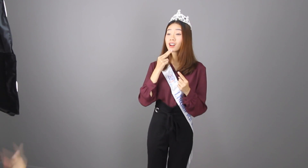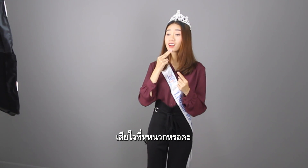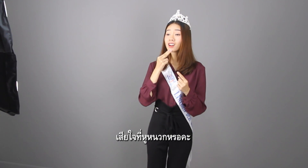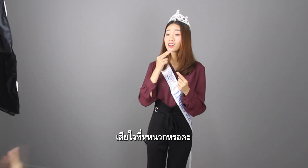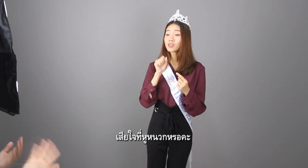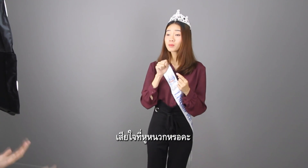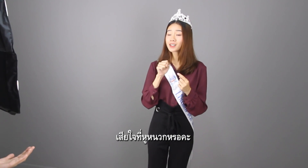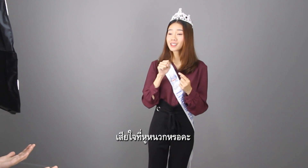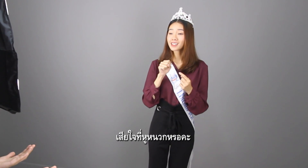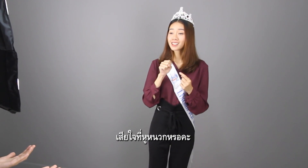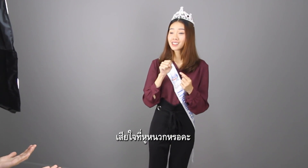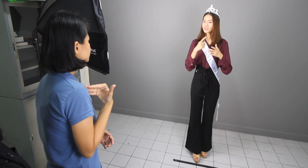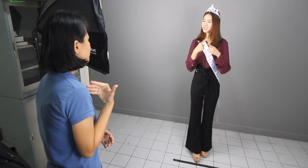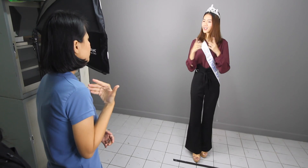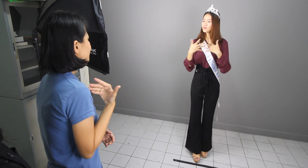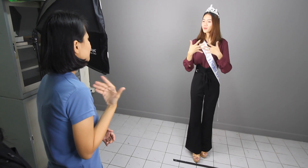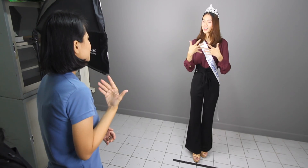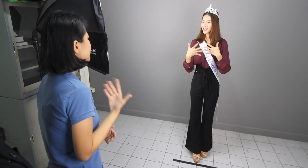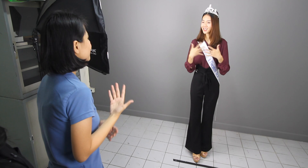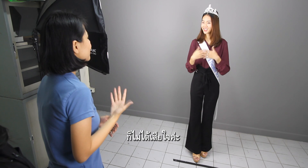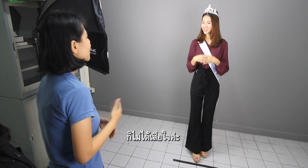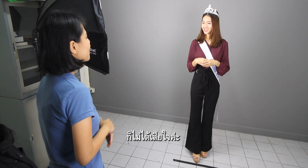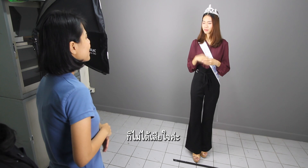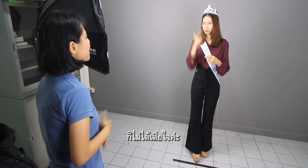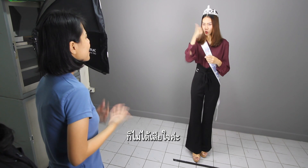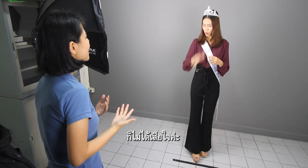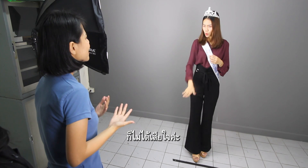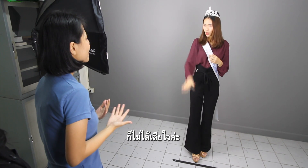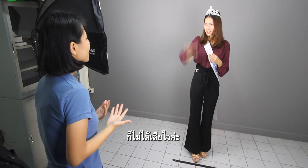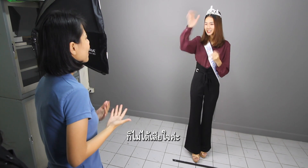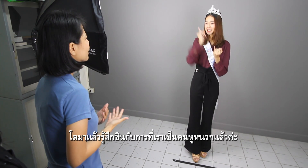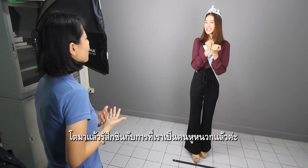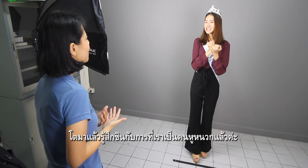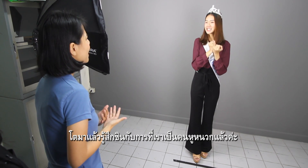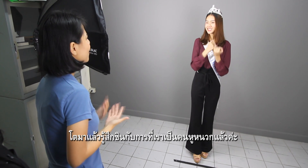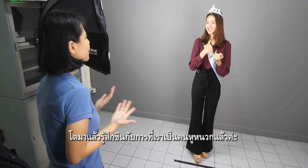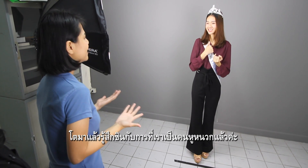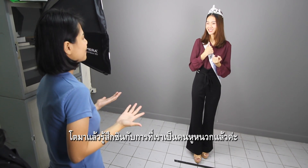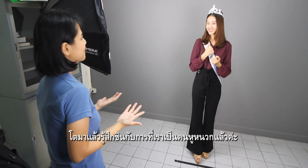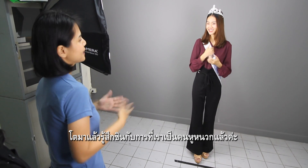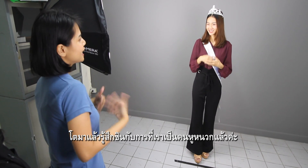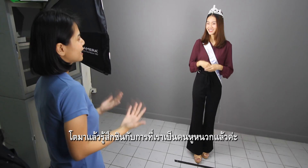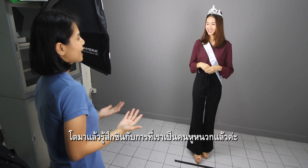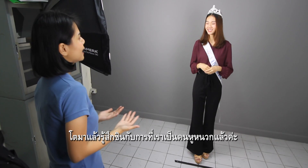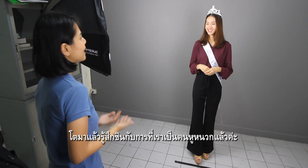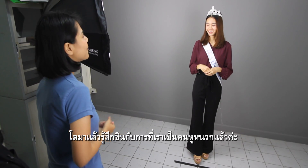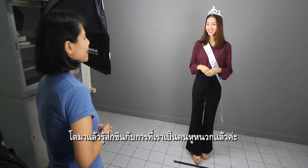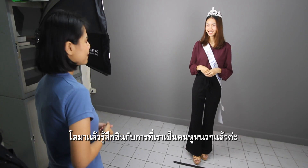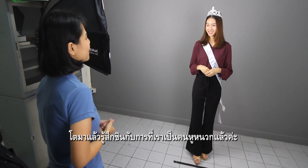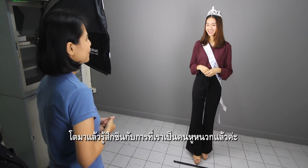เสียใจที่หูหนวกเหรอคะ ไม่เคยเสียใจเลย เสียใจเลยค่ะโตมาแล้วรู้สึกชินกับการที่เราเป็นคนหูหนว